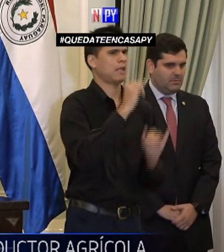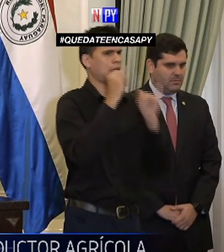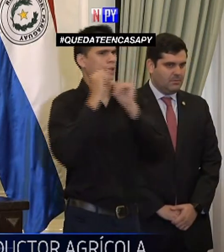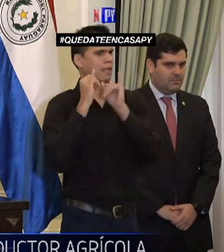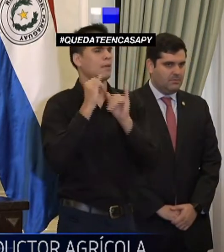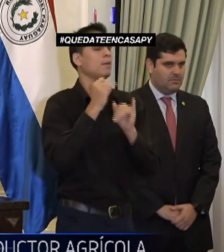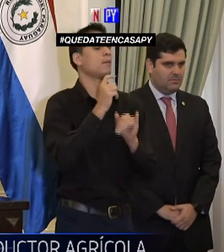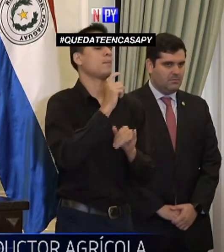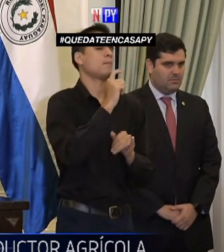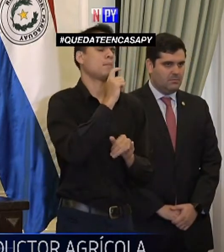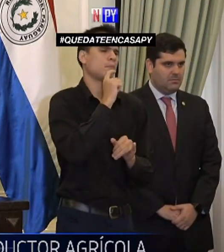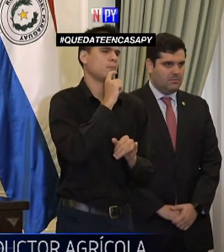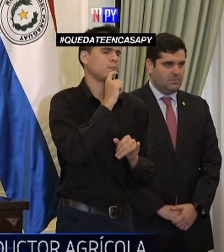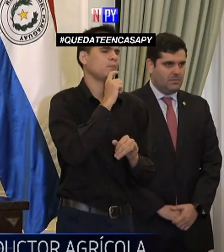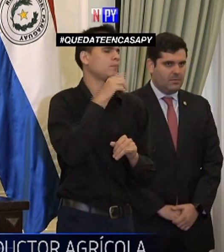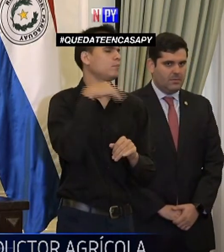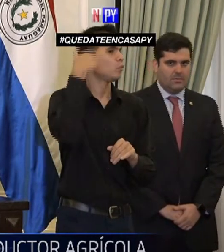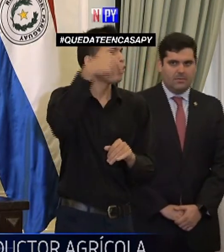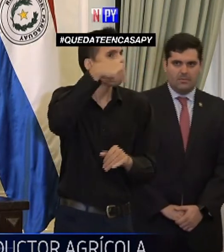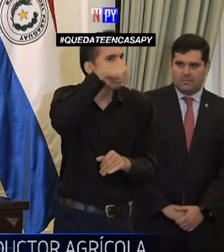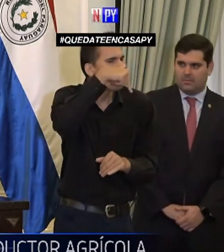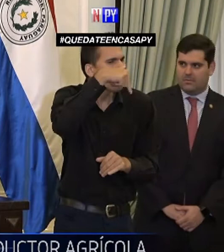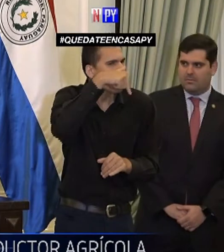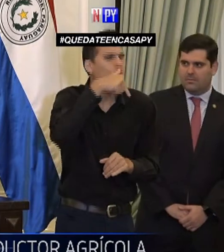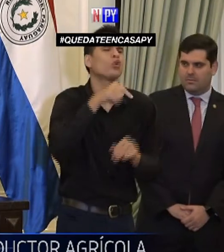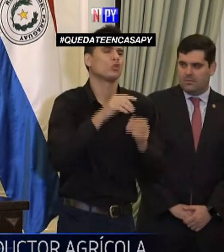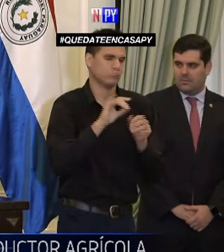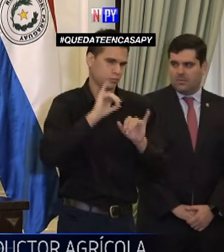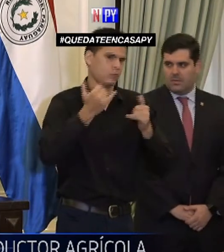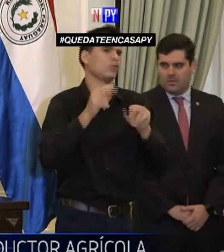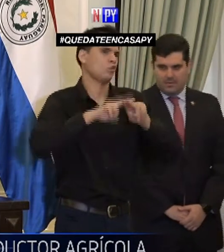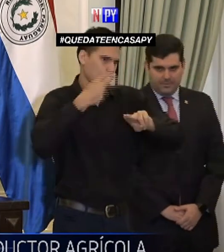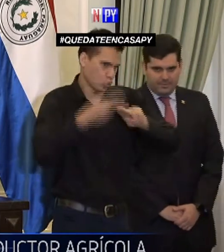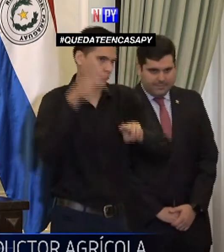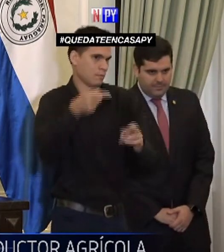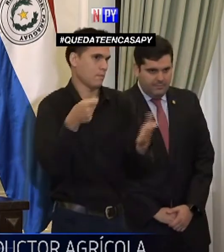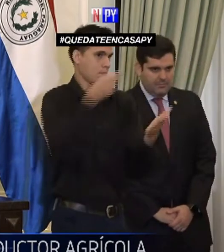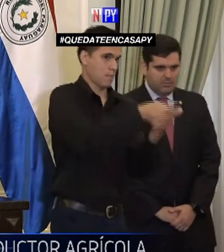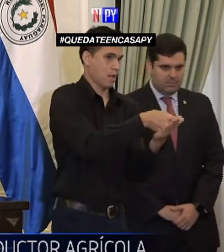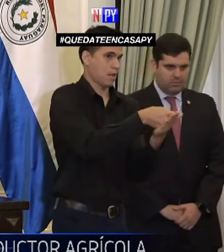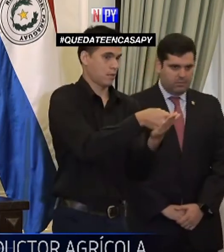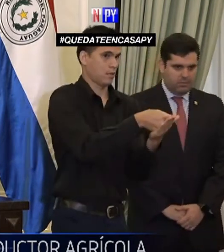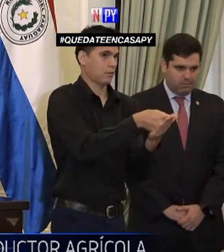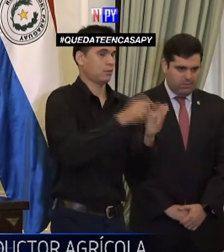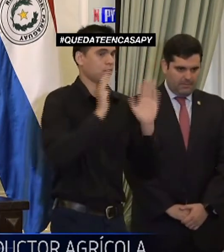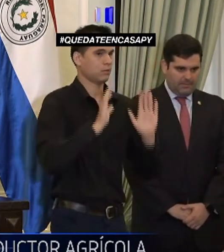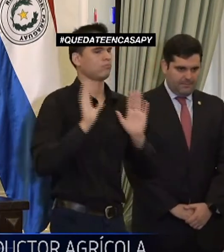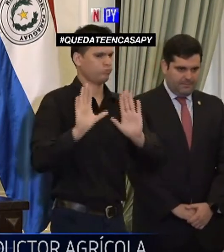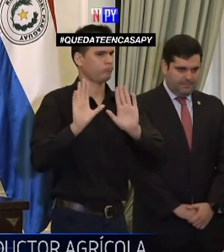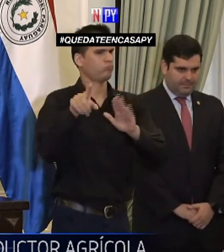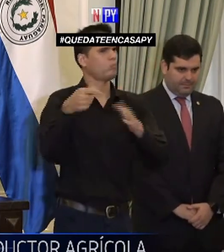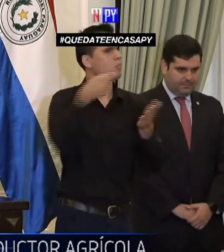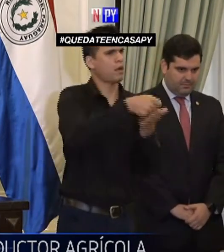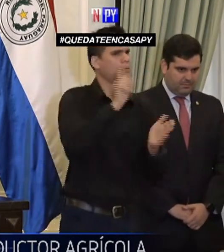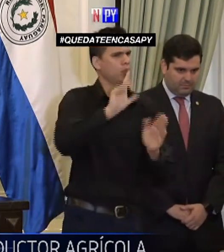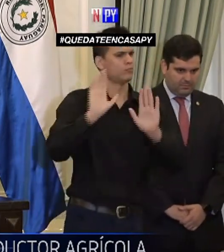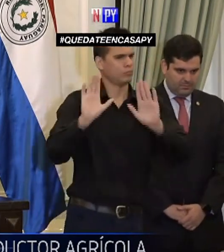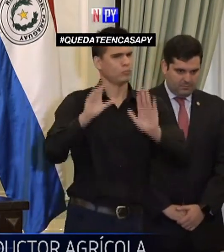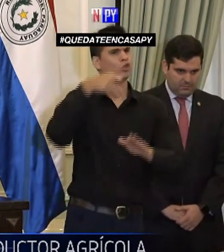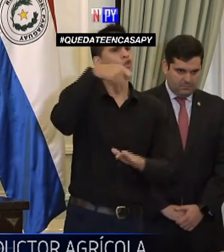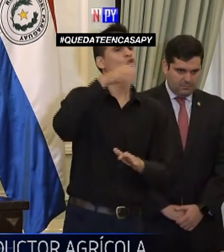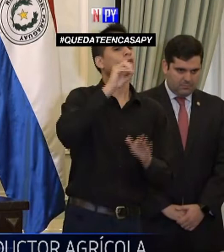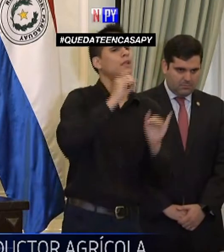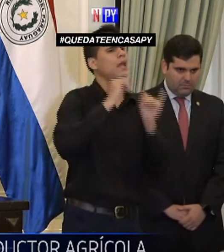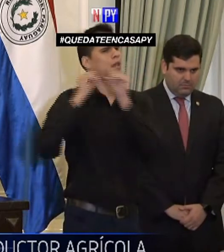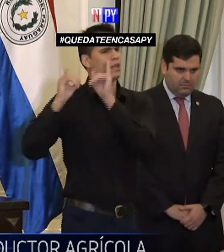está congelado, se va a empezar a pagar recién desde junio y hoy le estamos dando liquidez. Por una parte le decimos, la aguantamos 90 días,